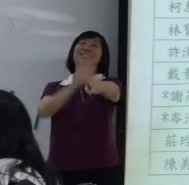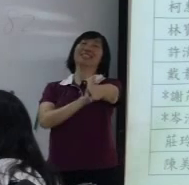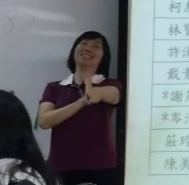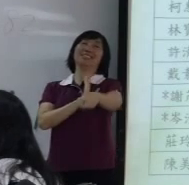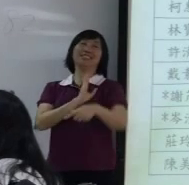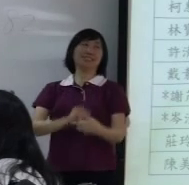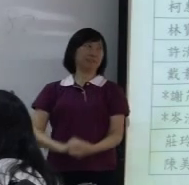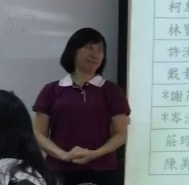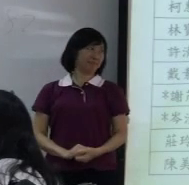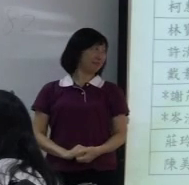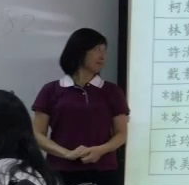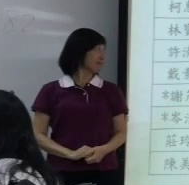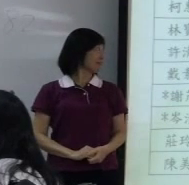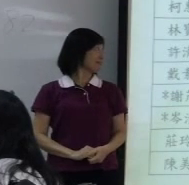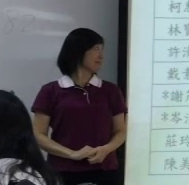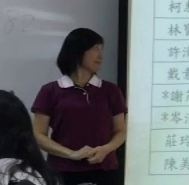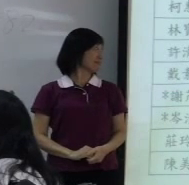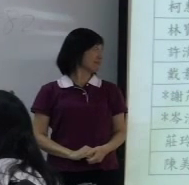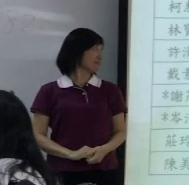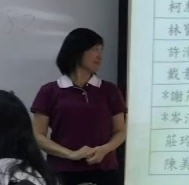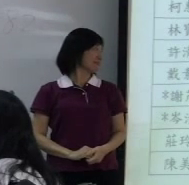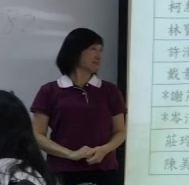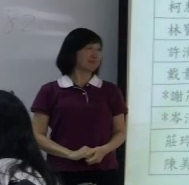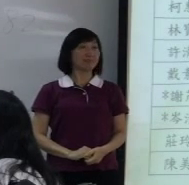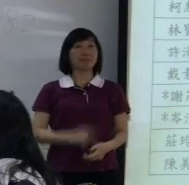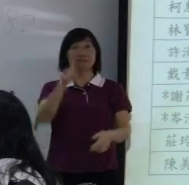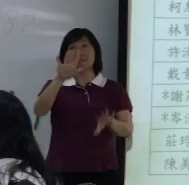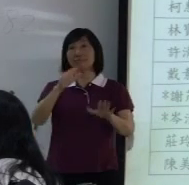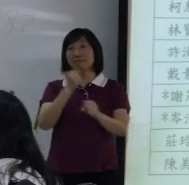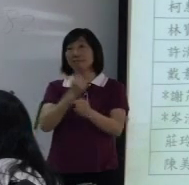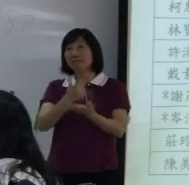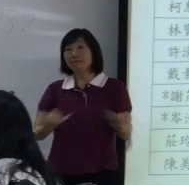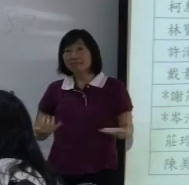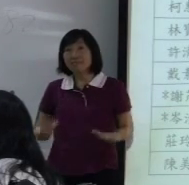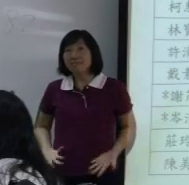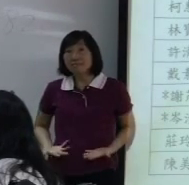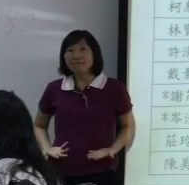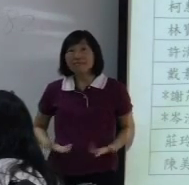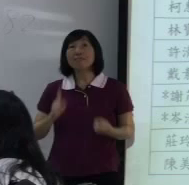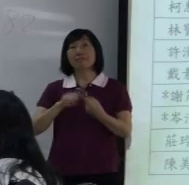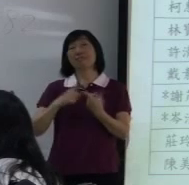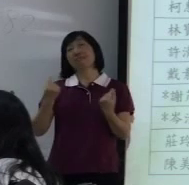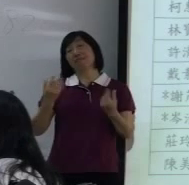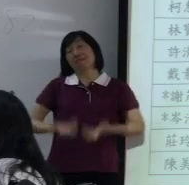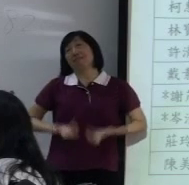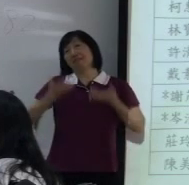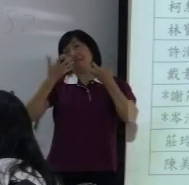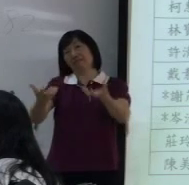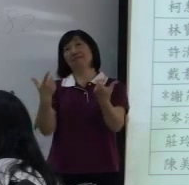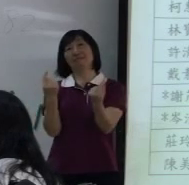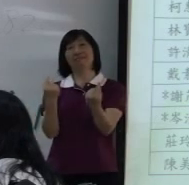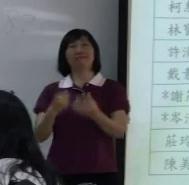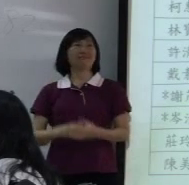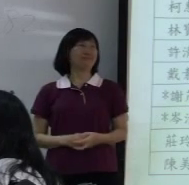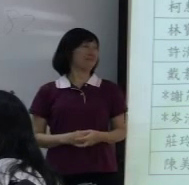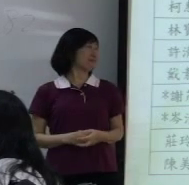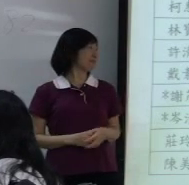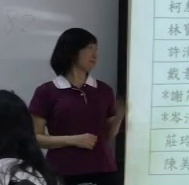的精神就是这样哦。好，退休了还在为我们这个奉献哦。